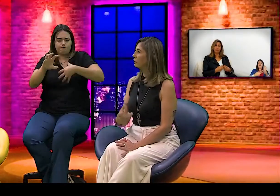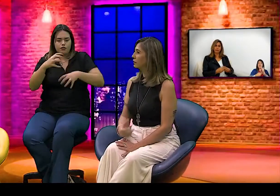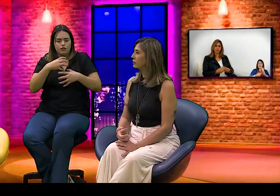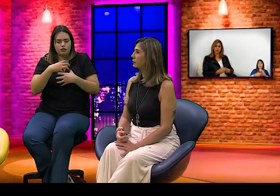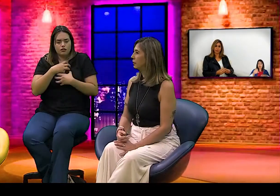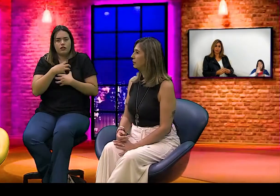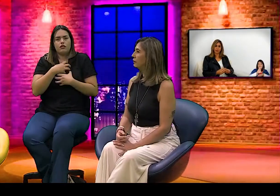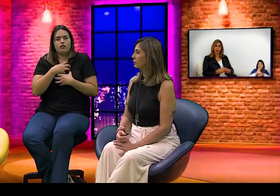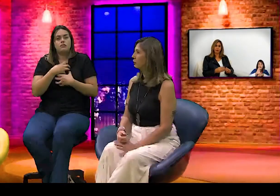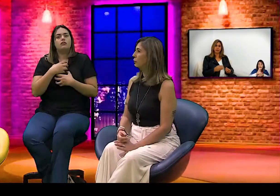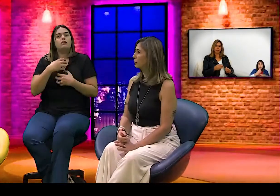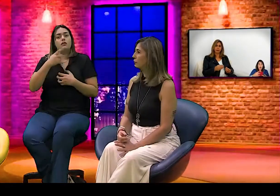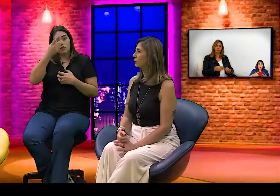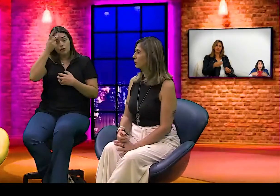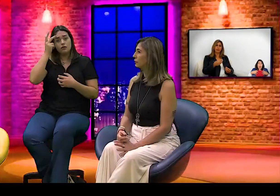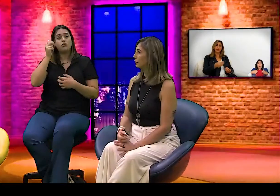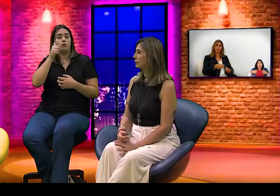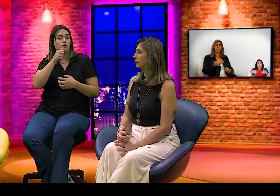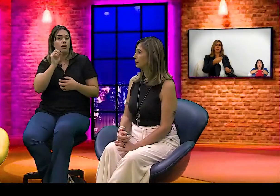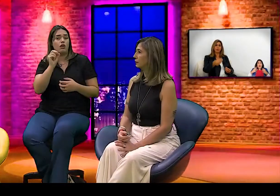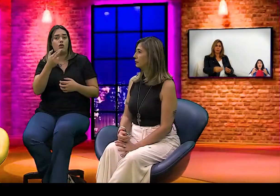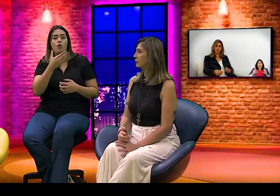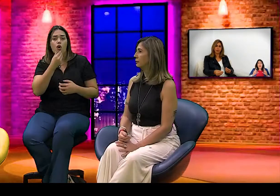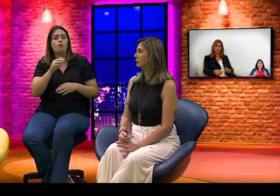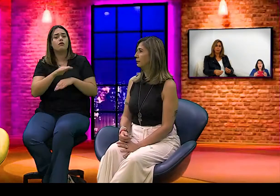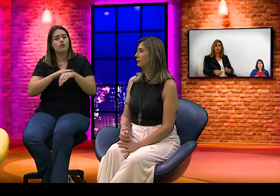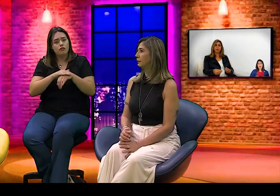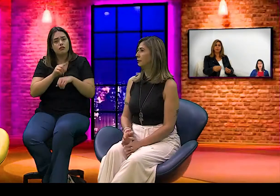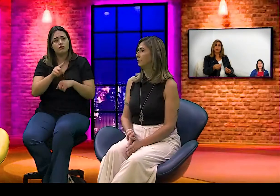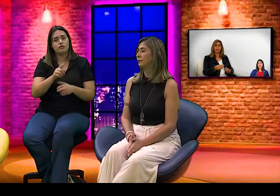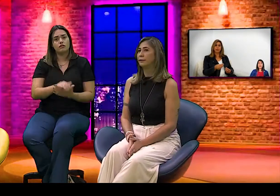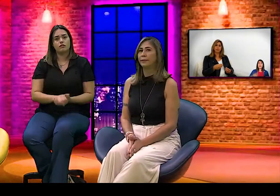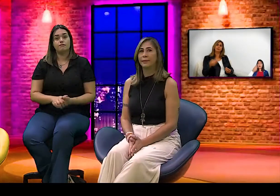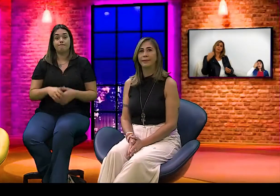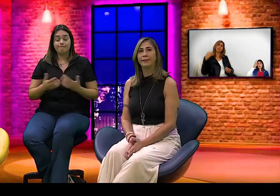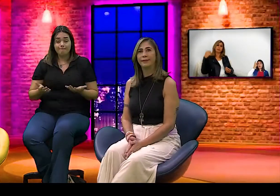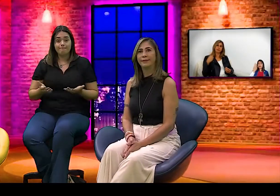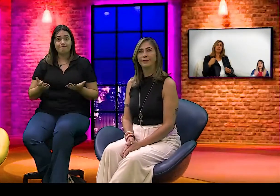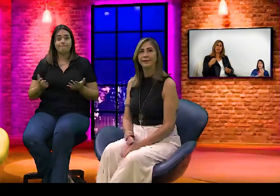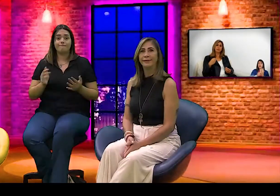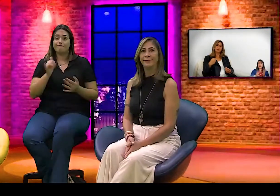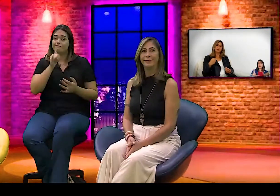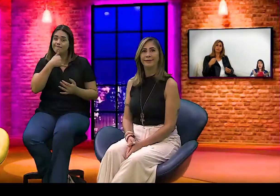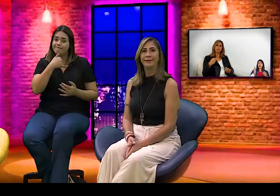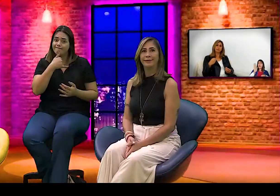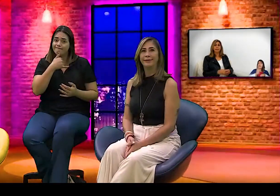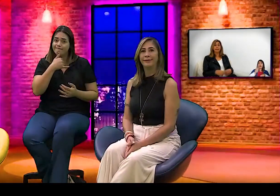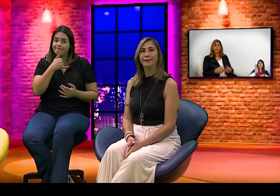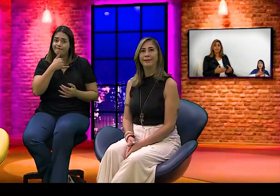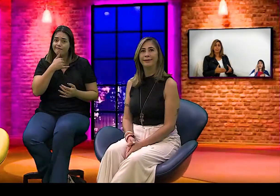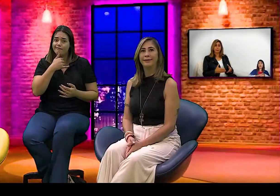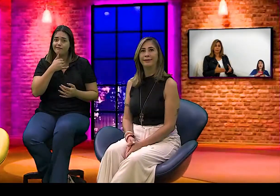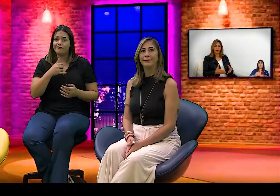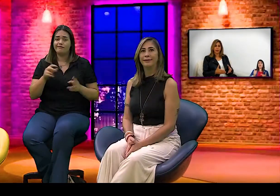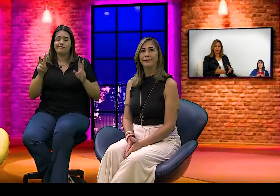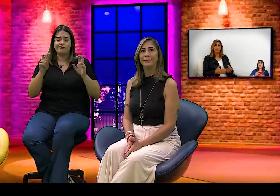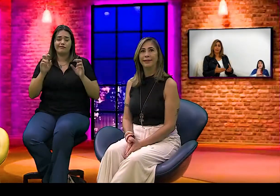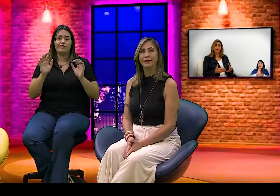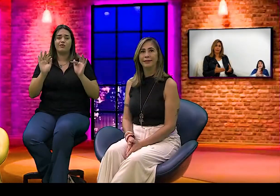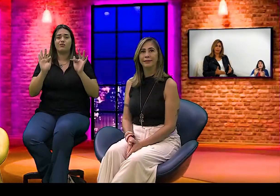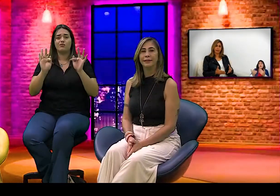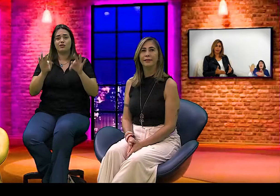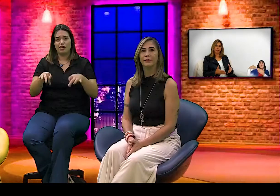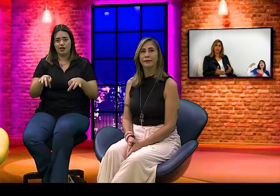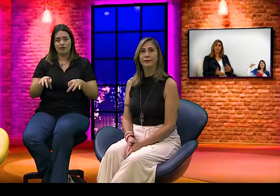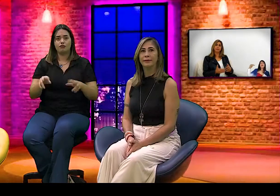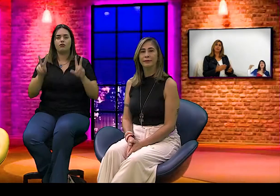falar com você sobre o assunto. Bom, nossa conversa, infelizmente, já está chegando no final, né? É um tema